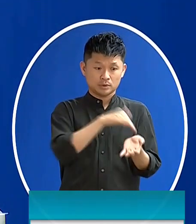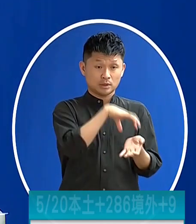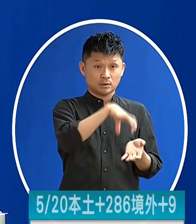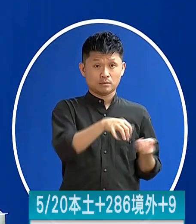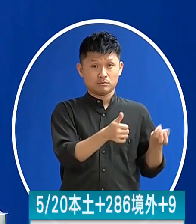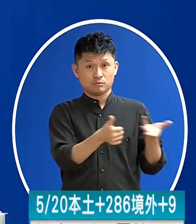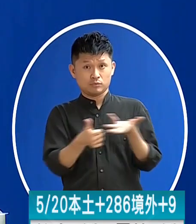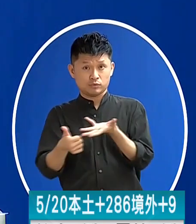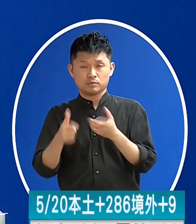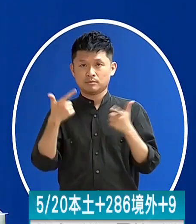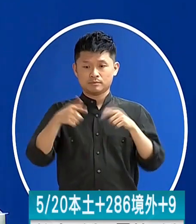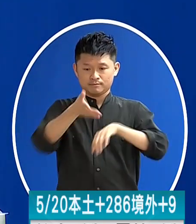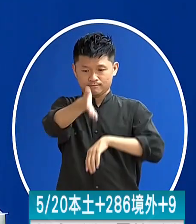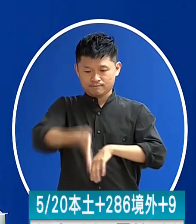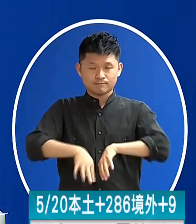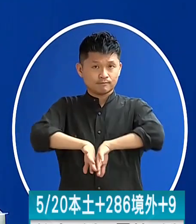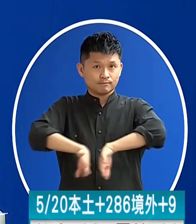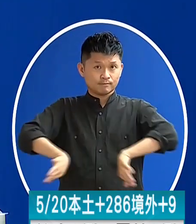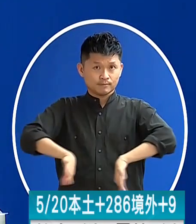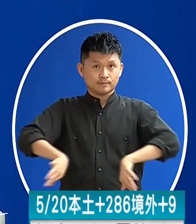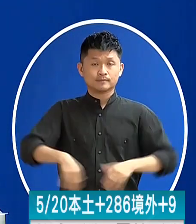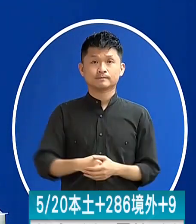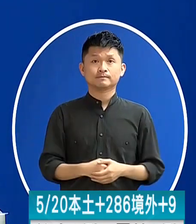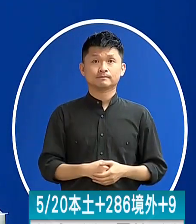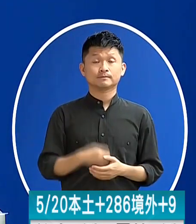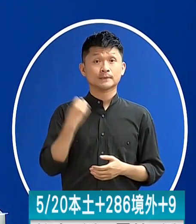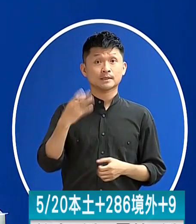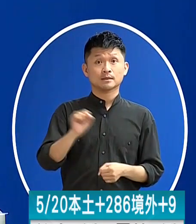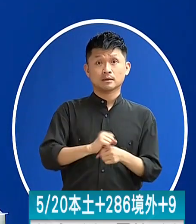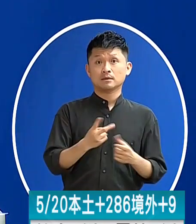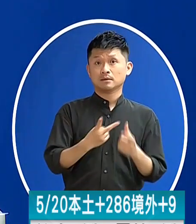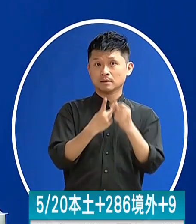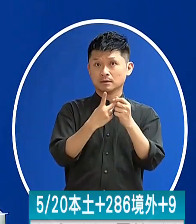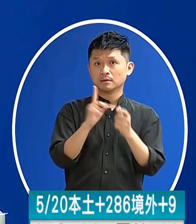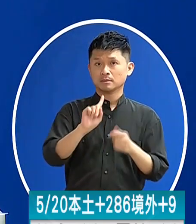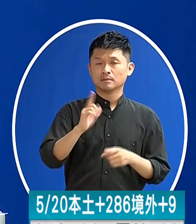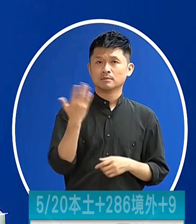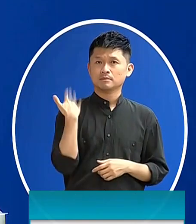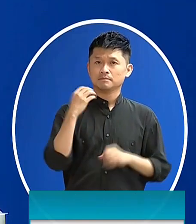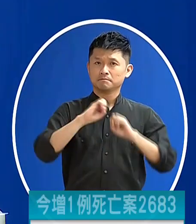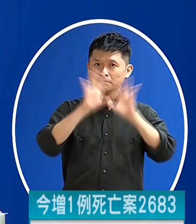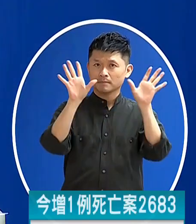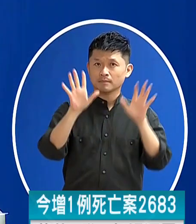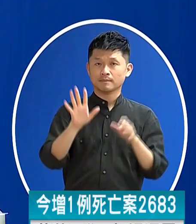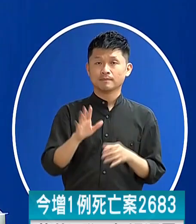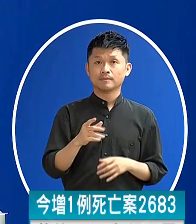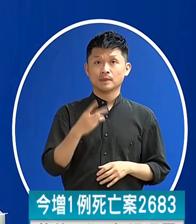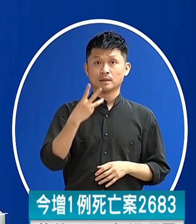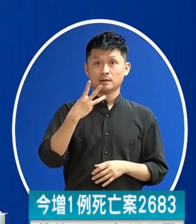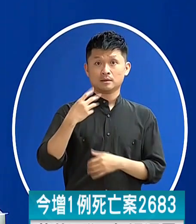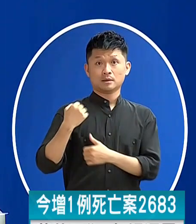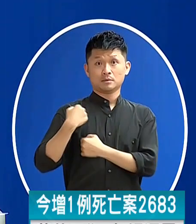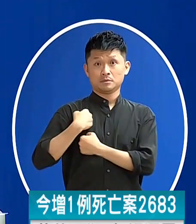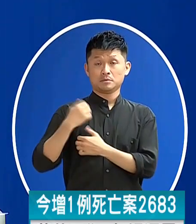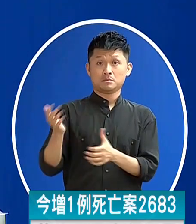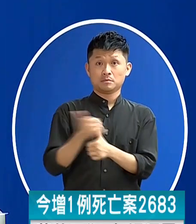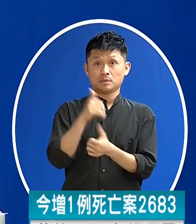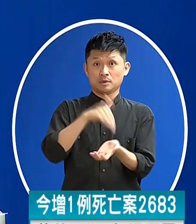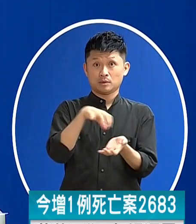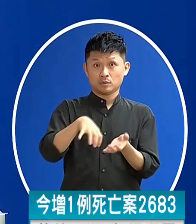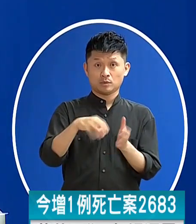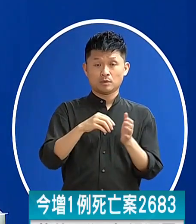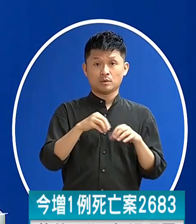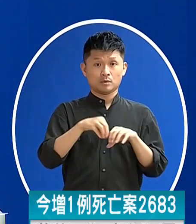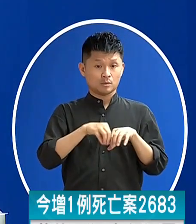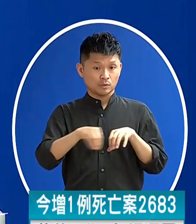象，但是17号呢，家属前往探视的时候，发现她已经是没有生命迹象了。这也是全台累积的第15例